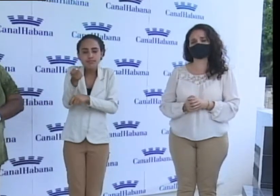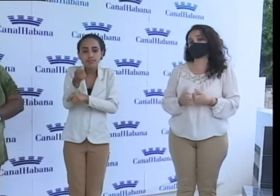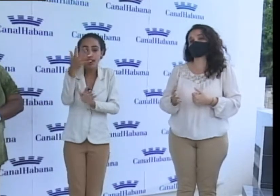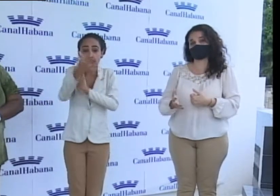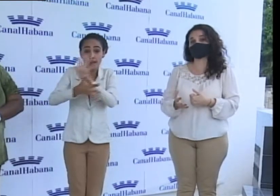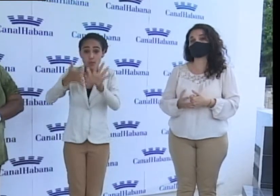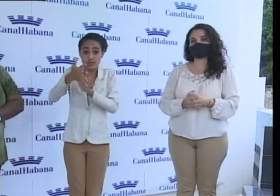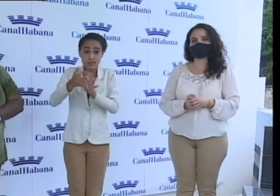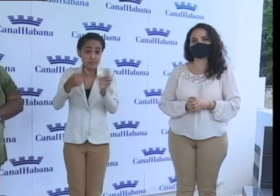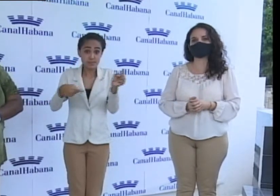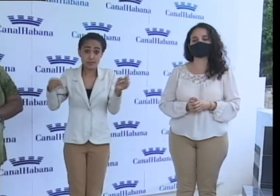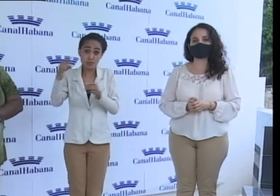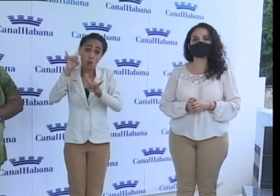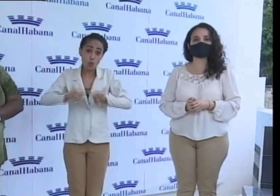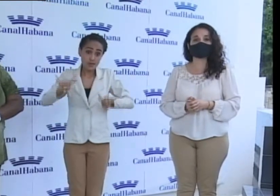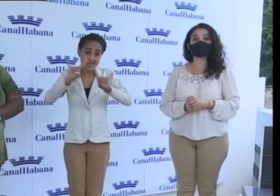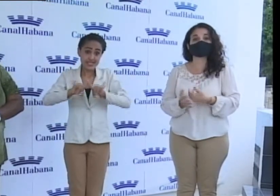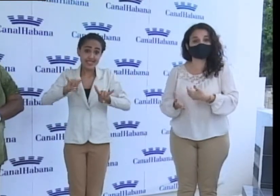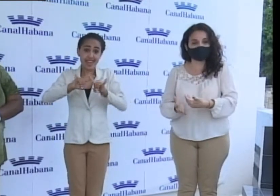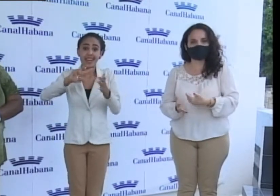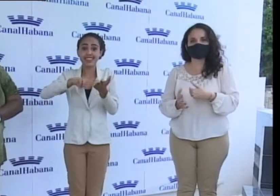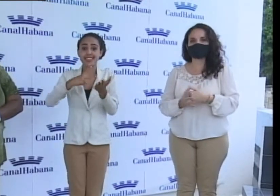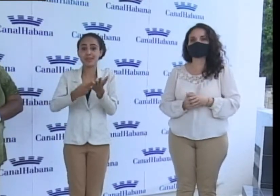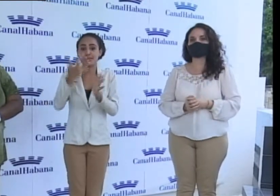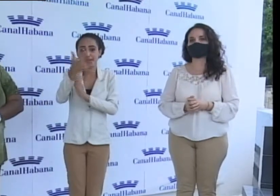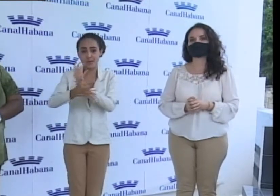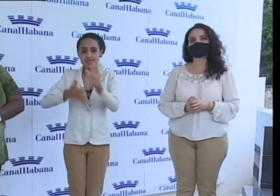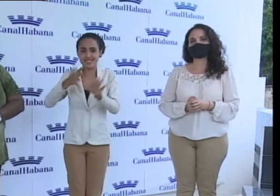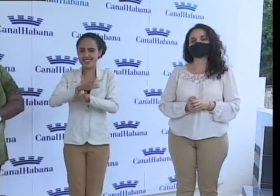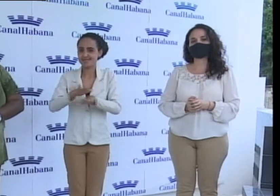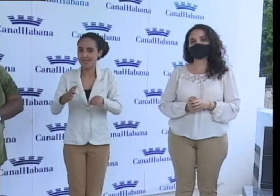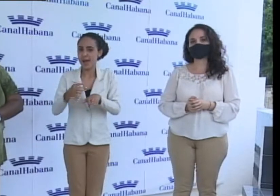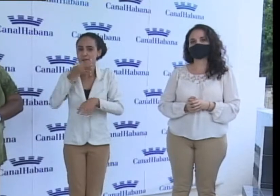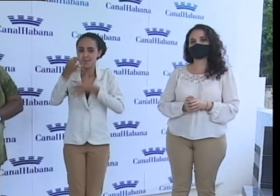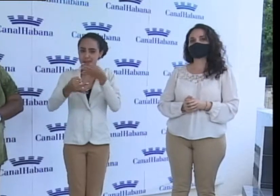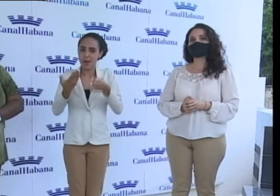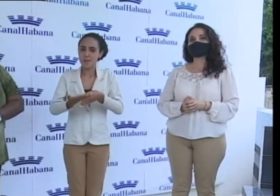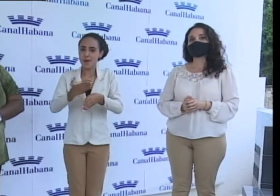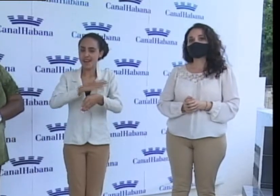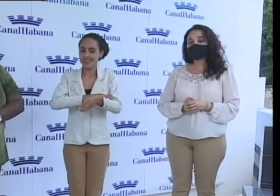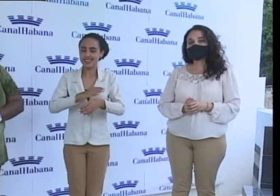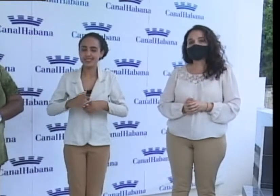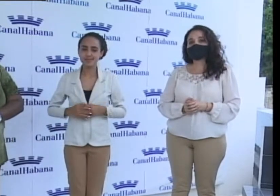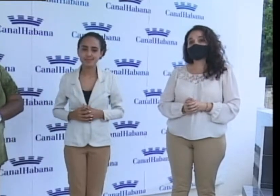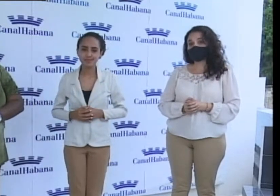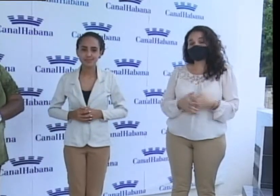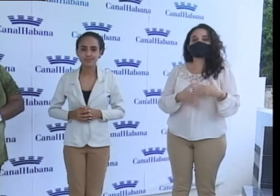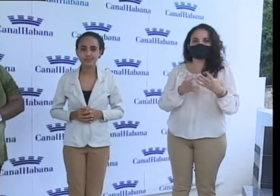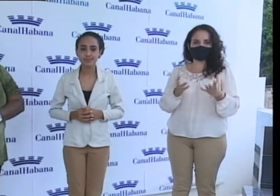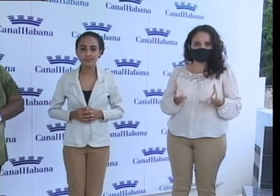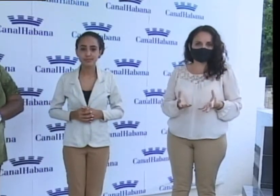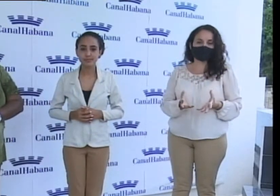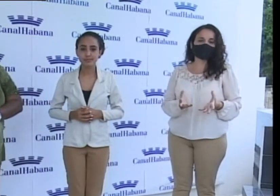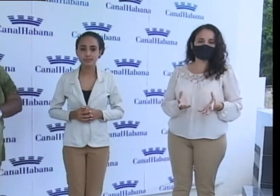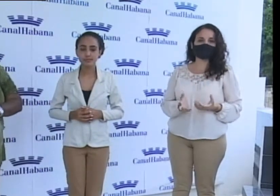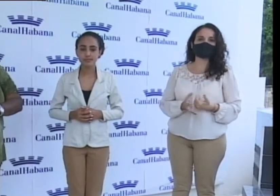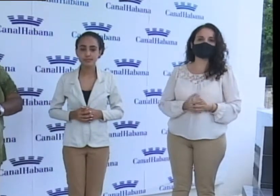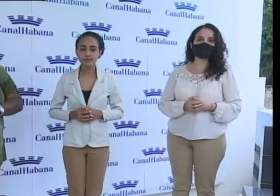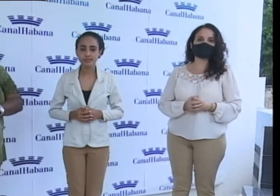para la formación de ciclo corto de intérpretes de lengua de señas, de la cual hablamos ya anteriormente. Y todo ello socializándolo, por supuesto, por la